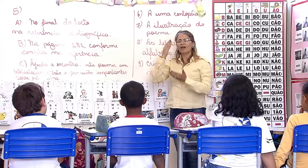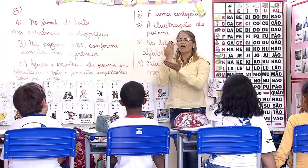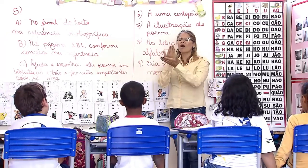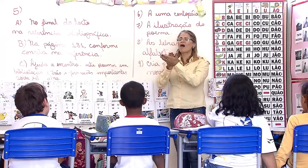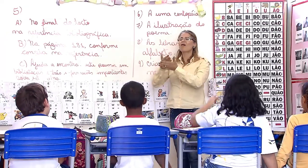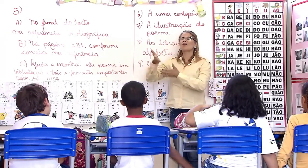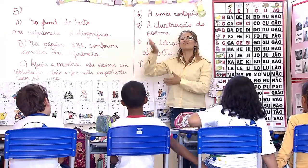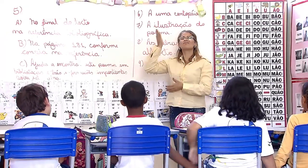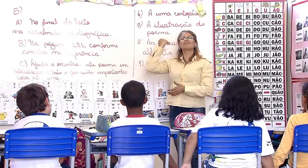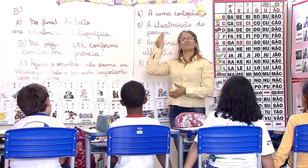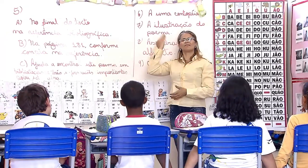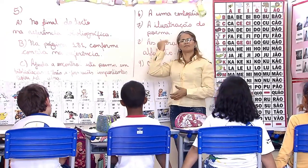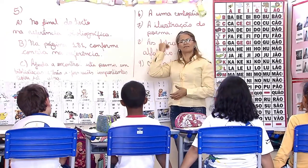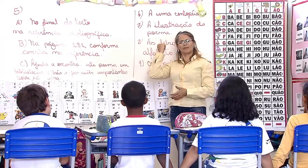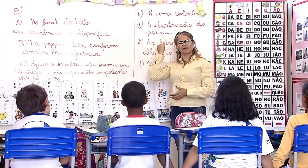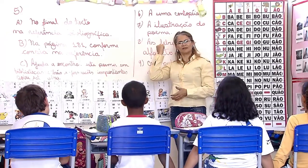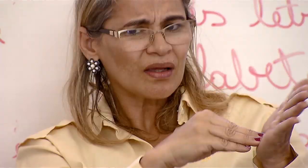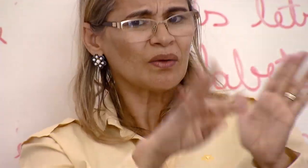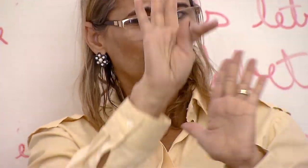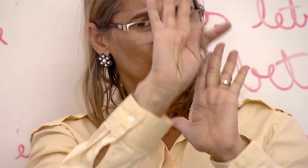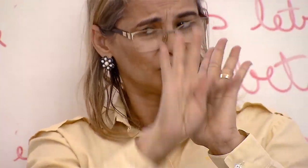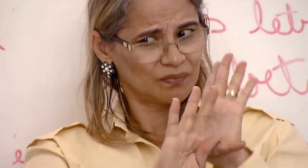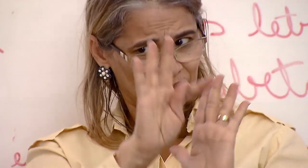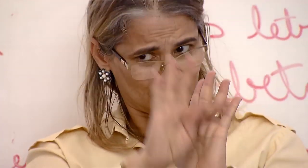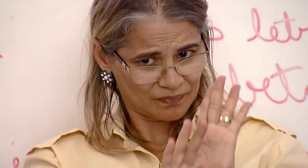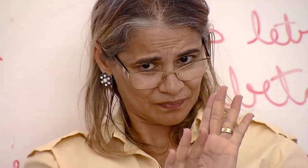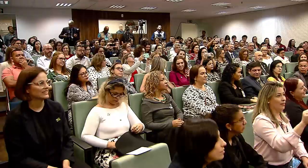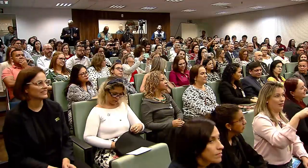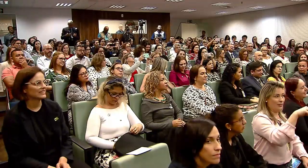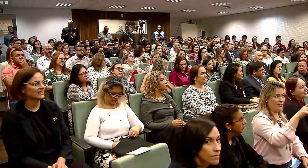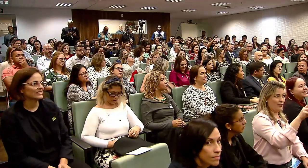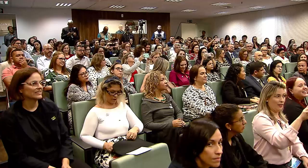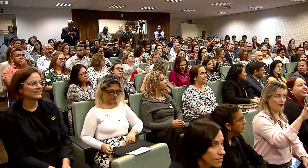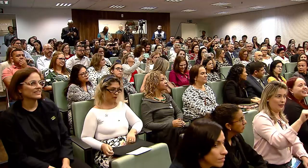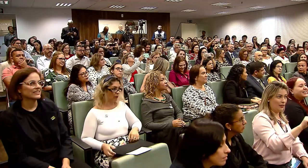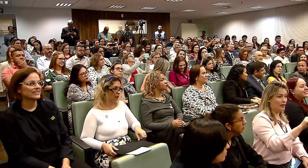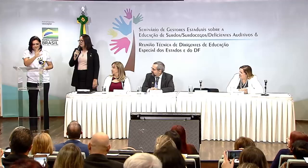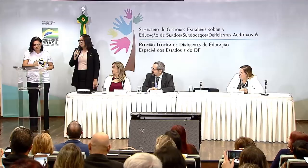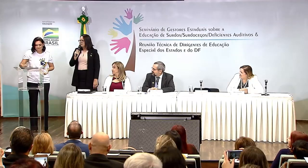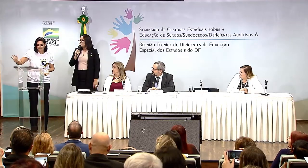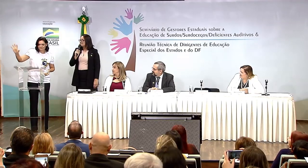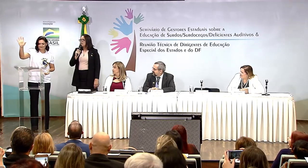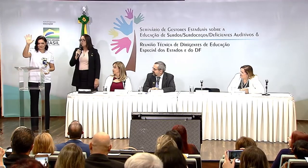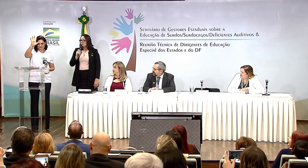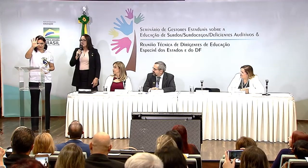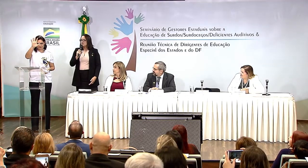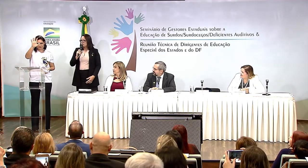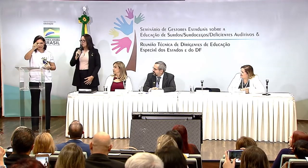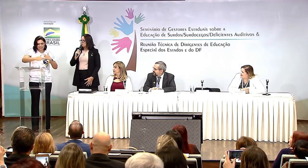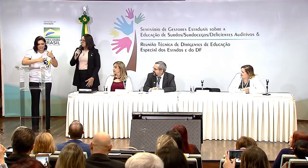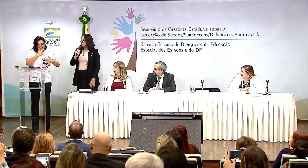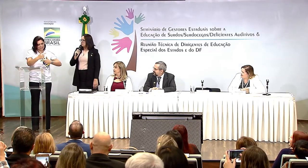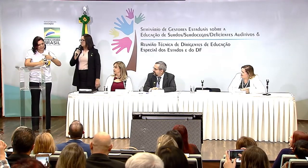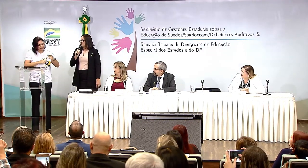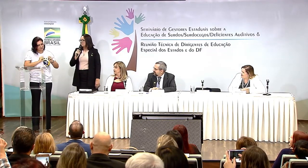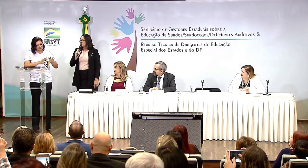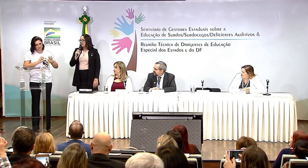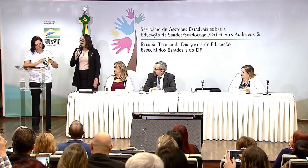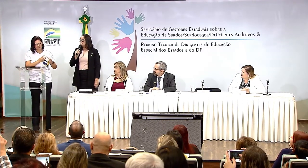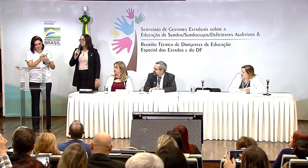bilingües e outras ações para este público, gestores municipais e estaduais de educação dos 26 estados